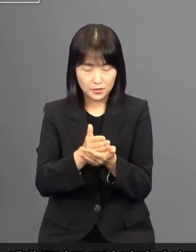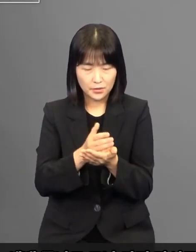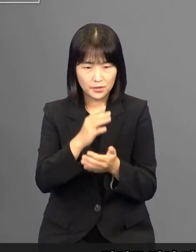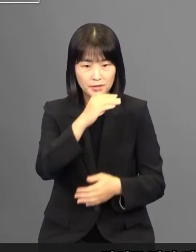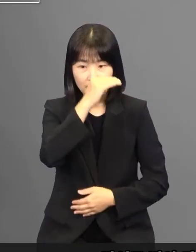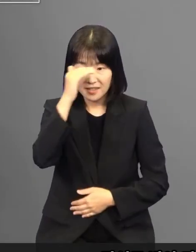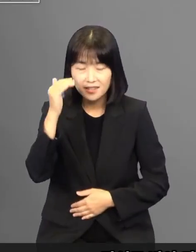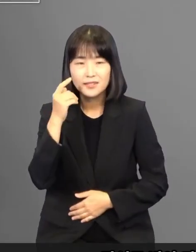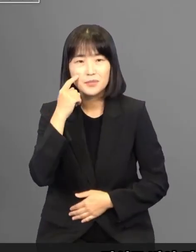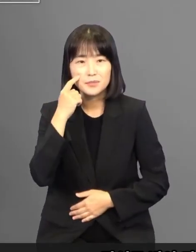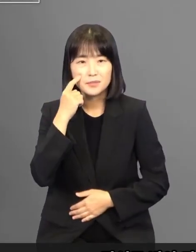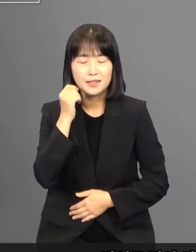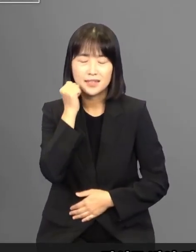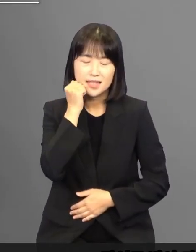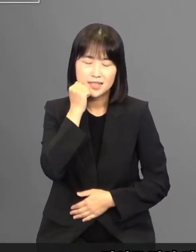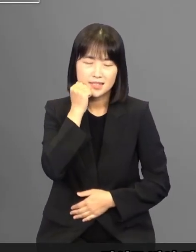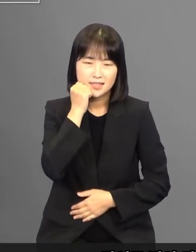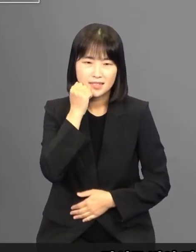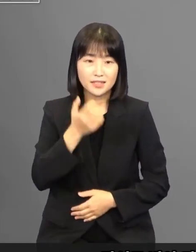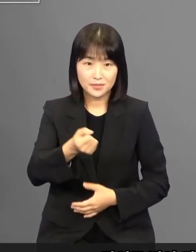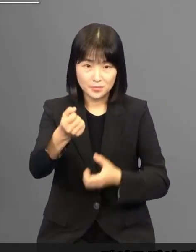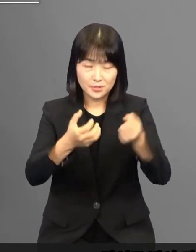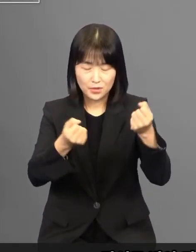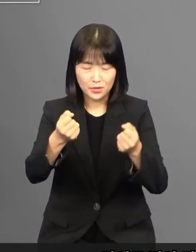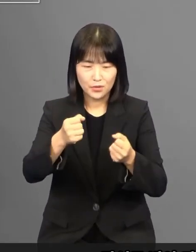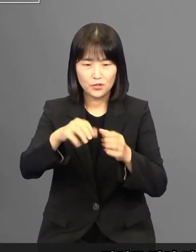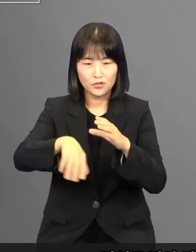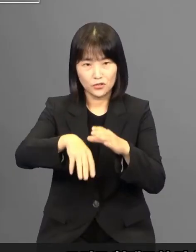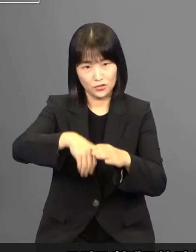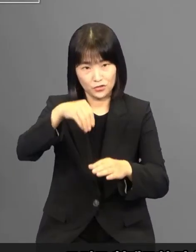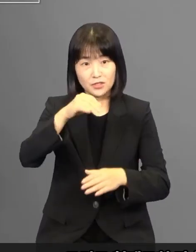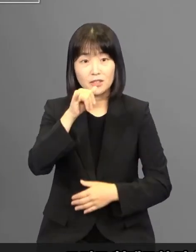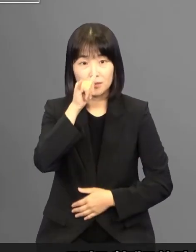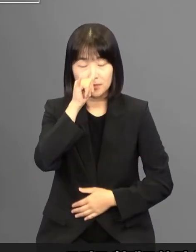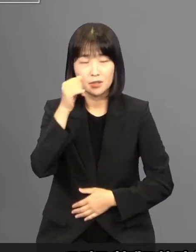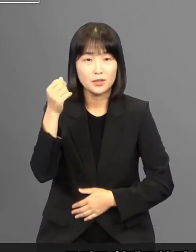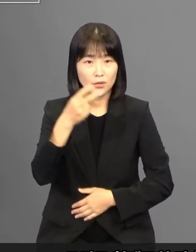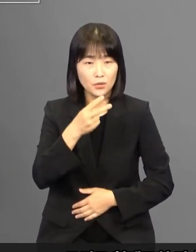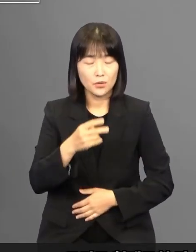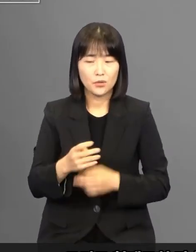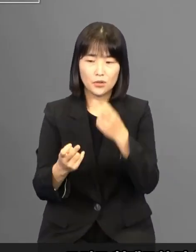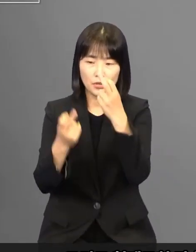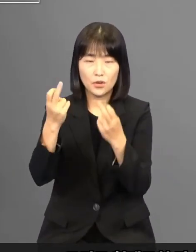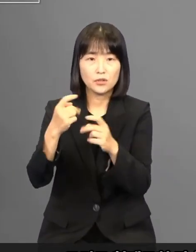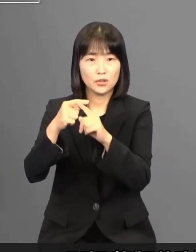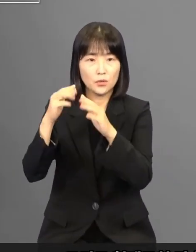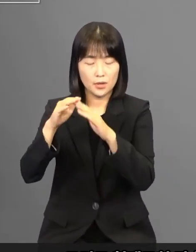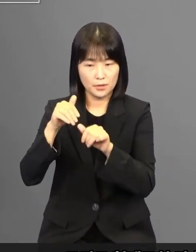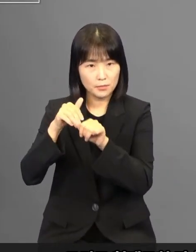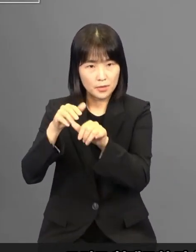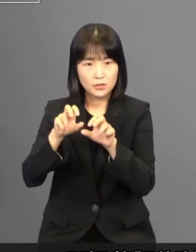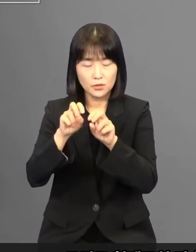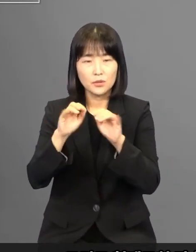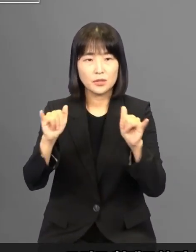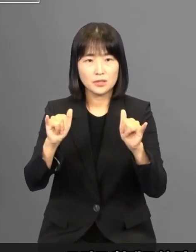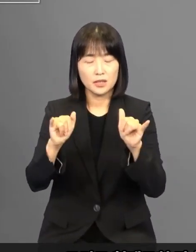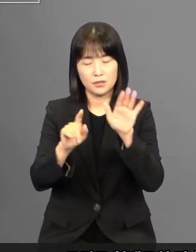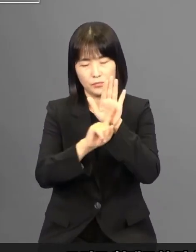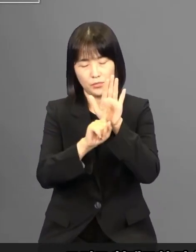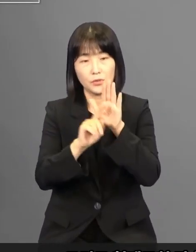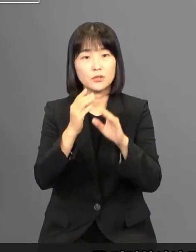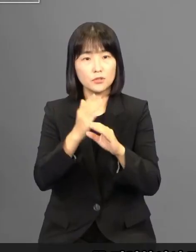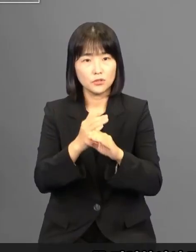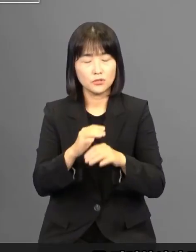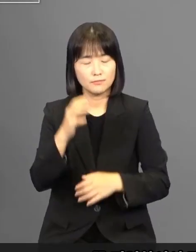줍니다. 간식도 받아가시고 추첨권도 있습니다. 그리고 우리 형제교회 파송 선교사를 모집하고 있습니다.